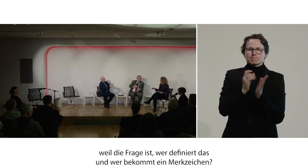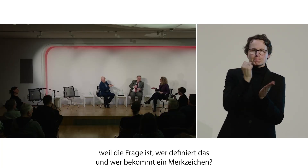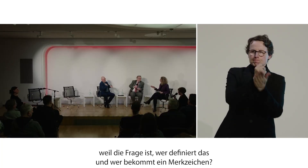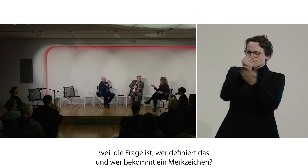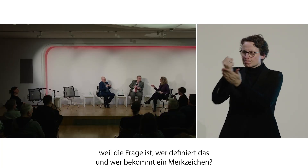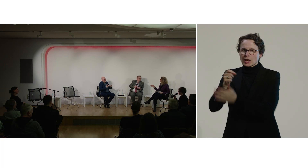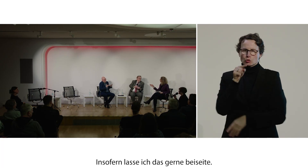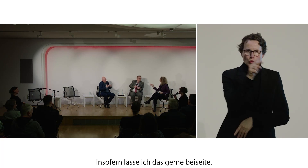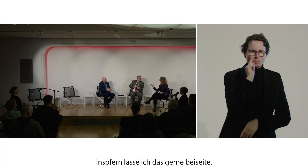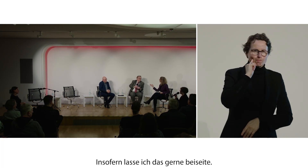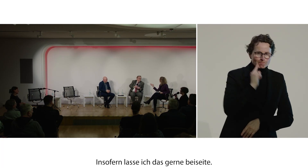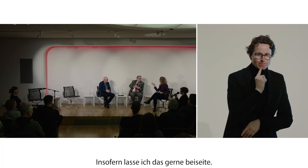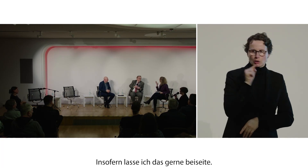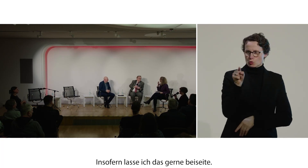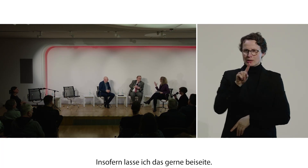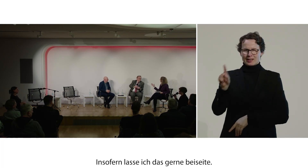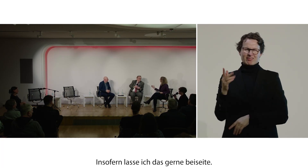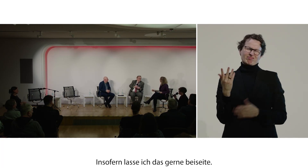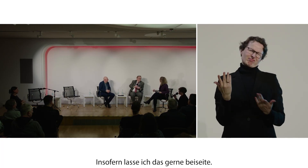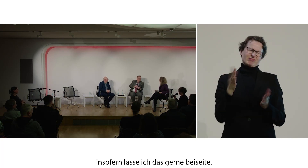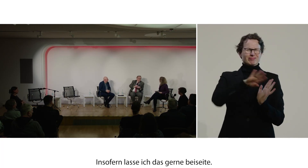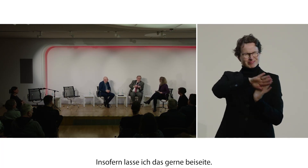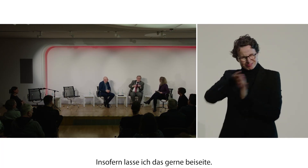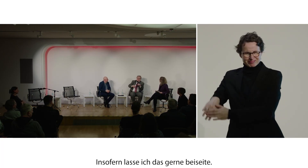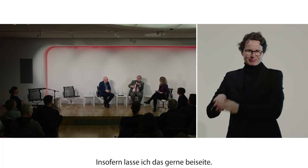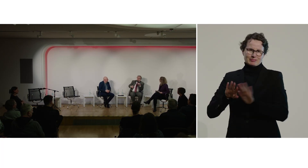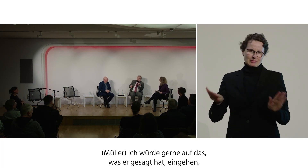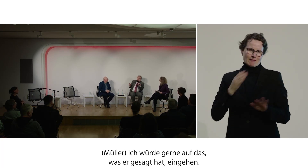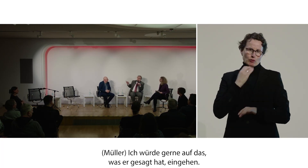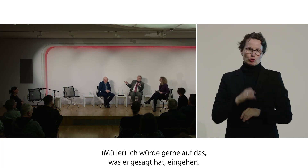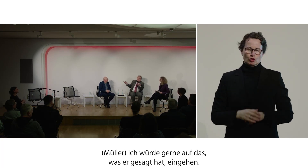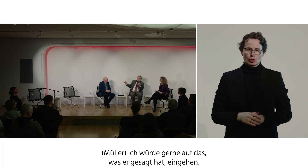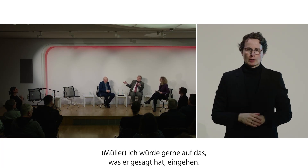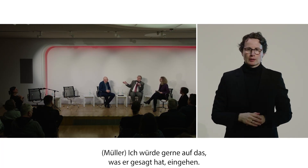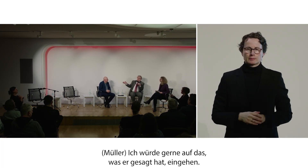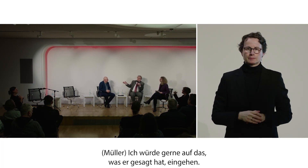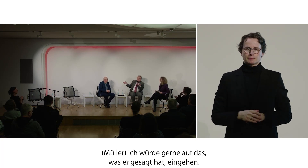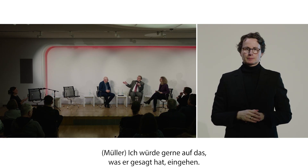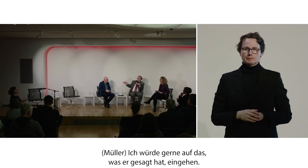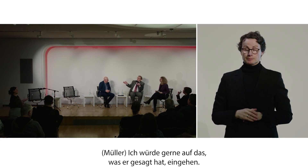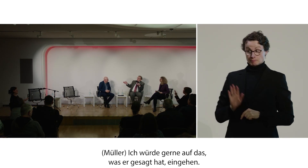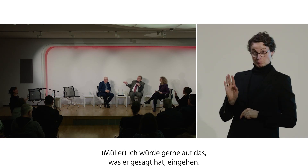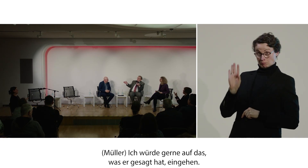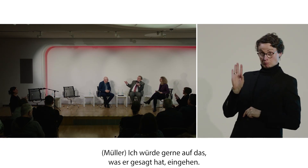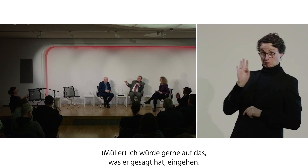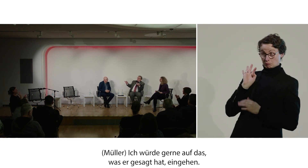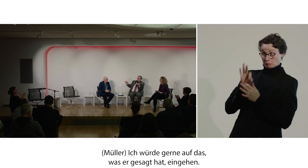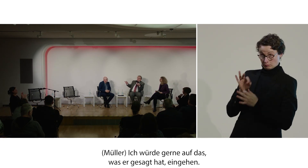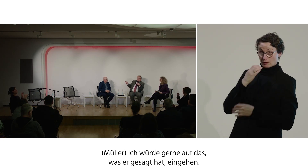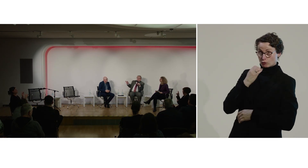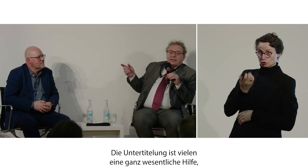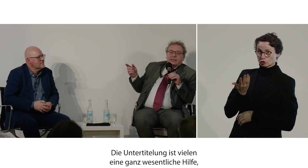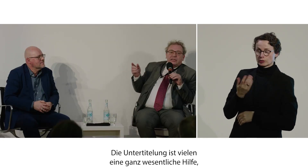bekommen eigentlich ein Merkzeichen. Insofern lasse ich das gerne beiseite. Ich würde gerne nochmal, was Jan gesagt hat, auf